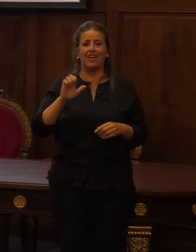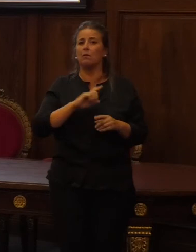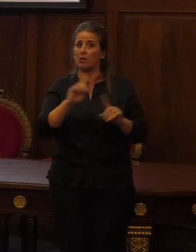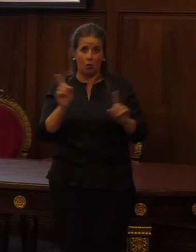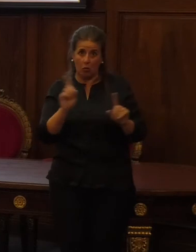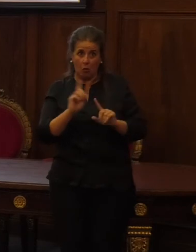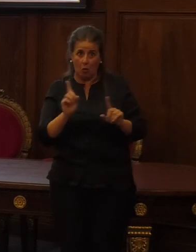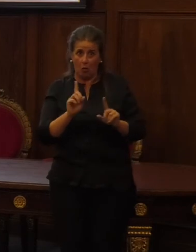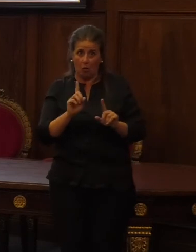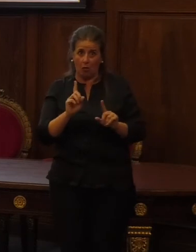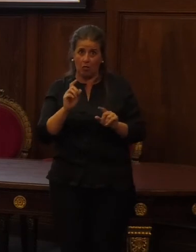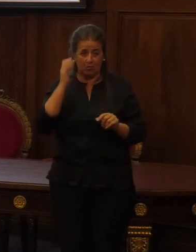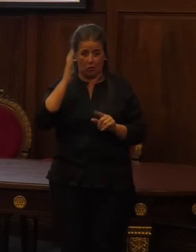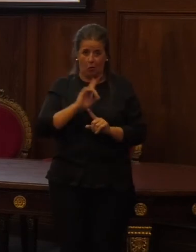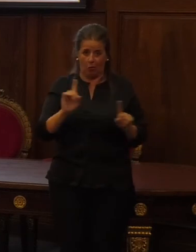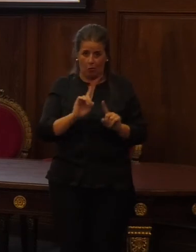pero no era psicólogo.